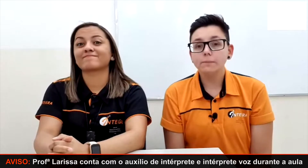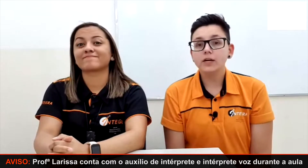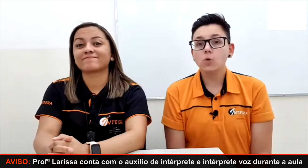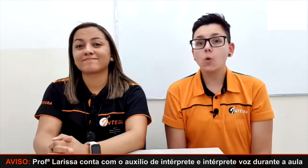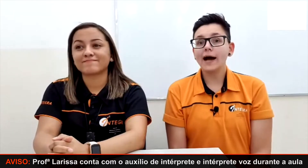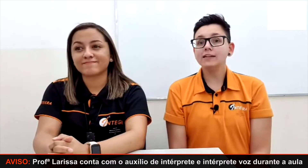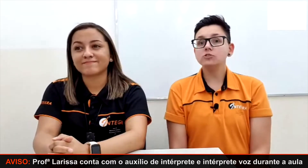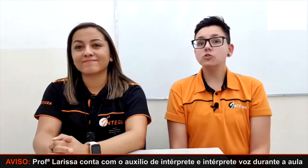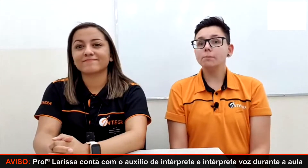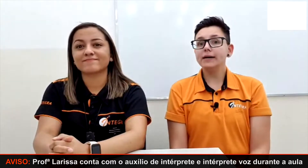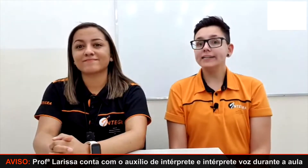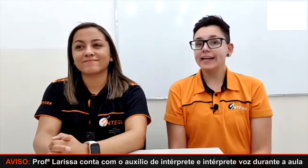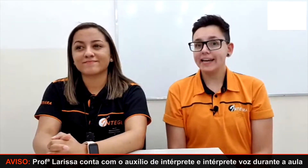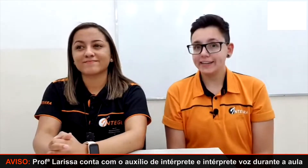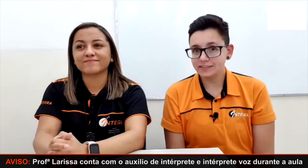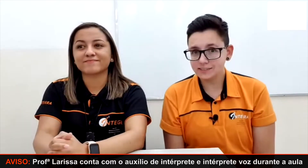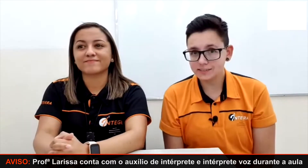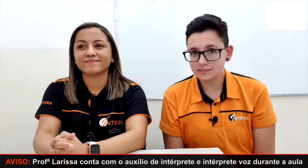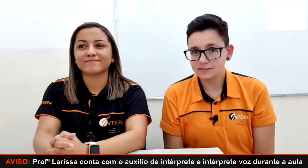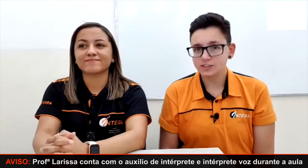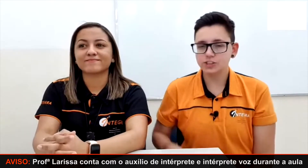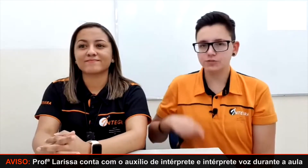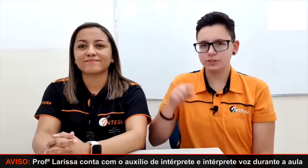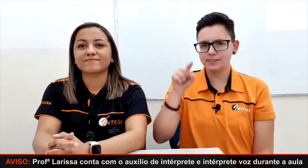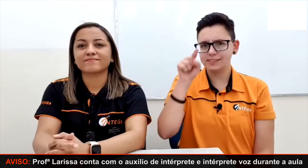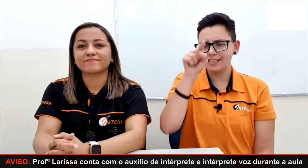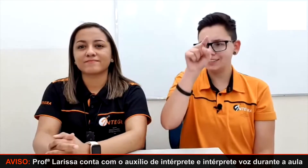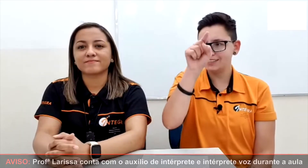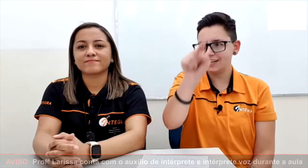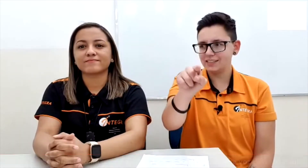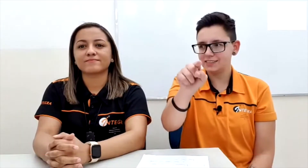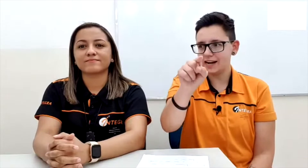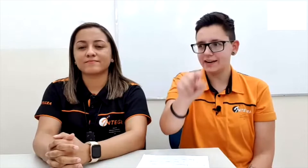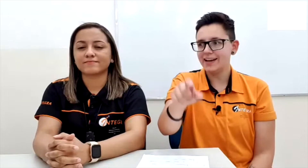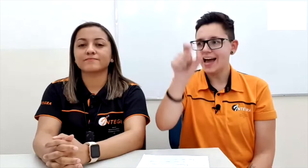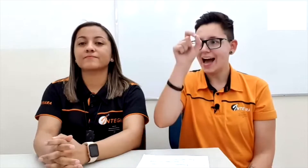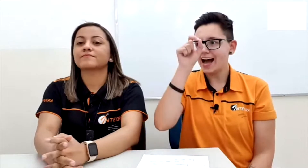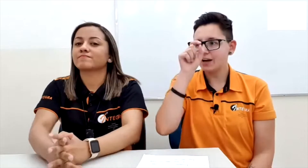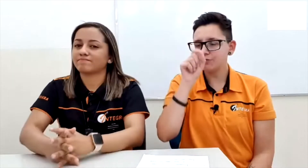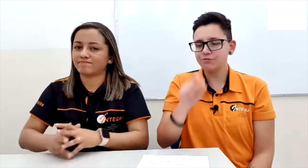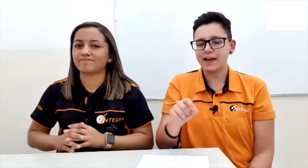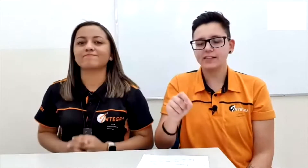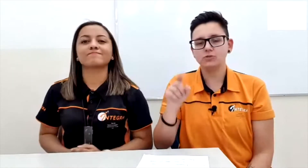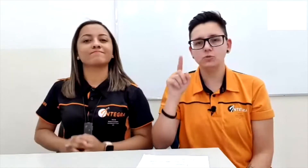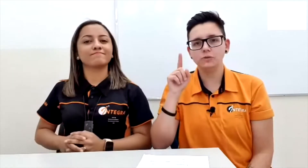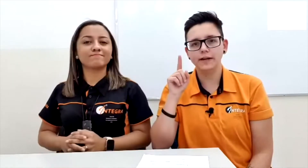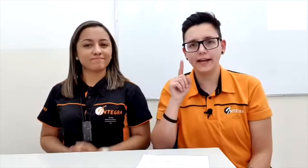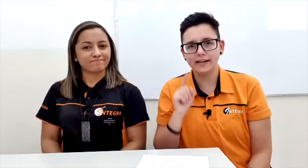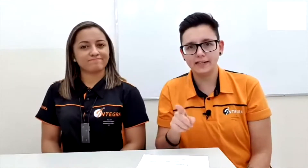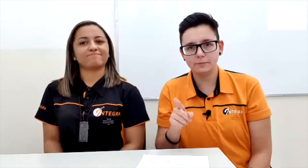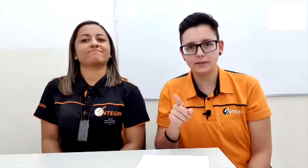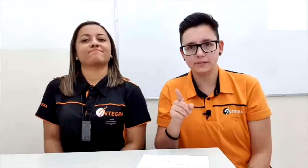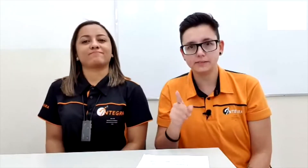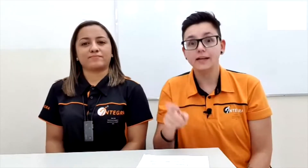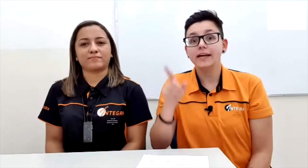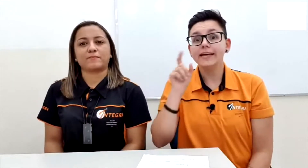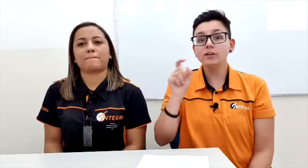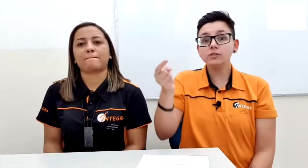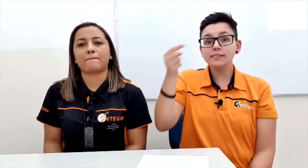sobre 4 maneiras de você sinalizar afeto em Libras e o